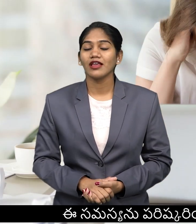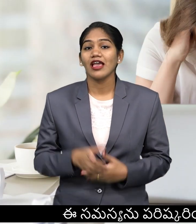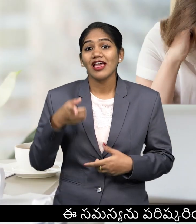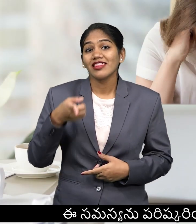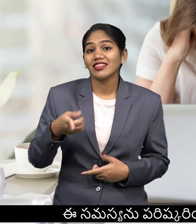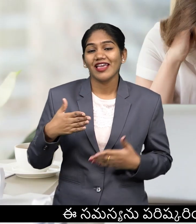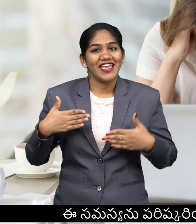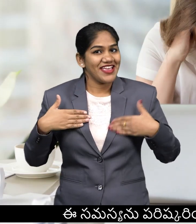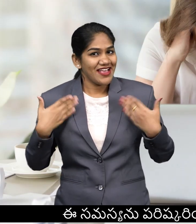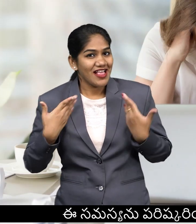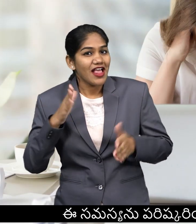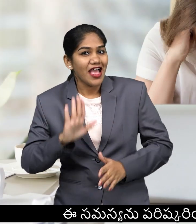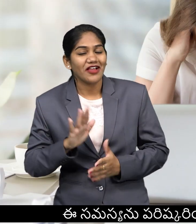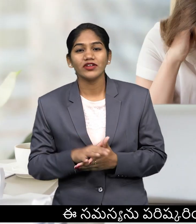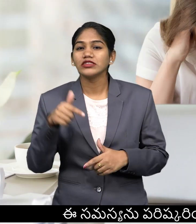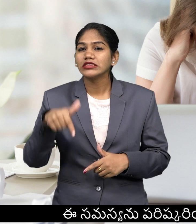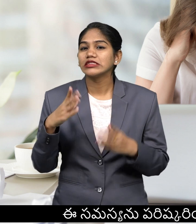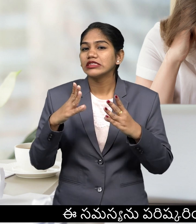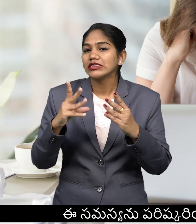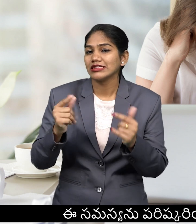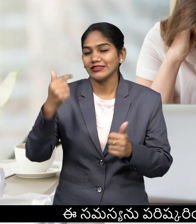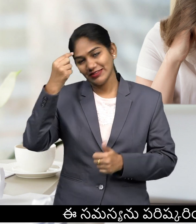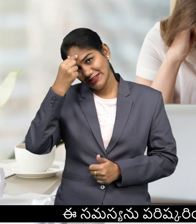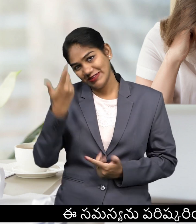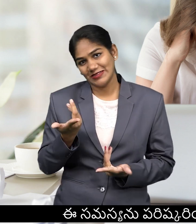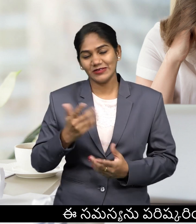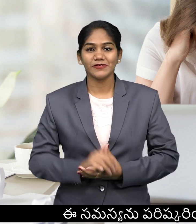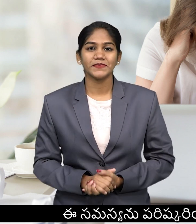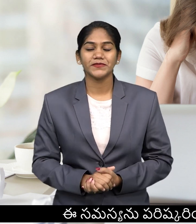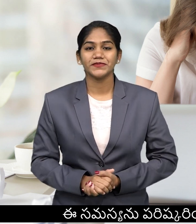ఈ సమస్యను పరిష్కరించినందుకు వారు సంతోషిస్తున్నారు.